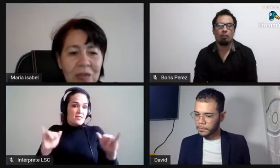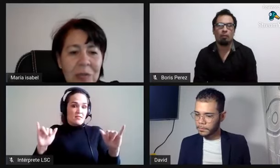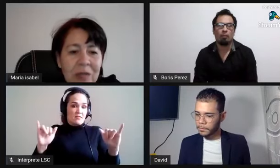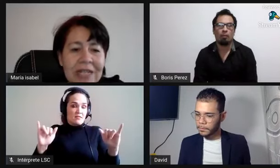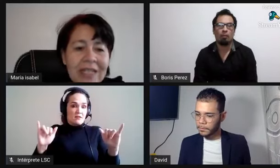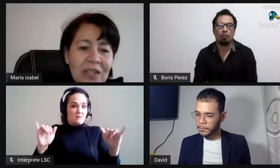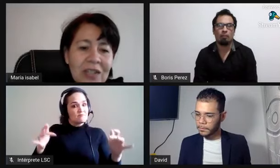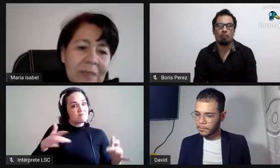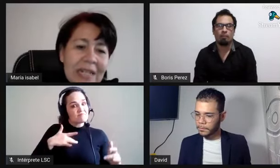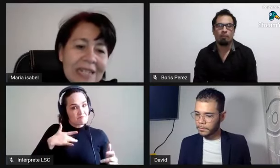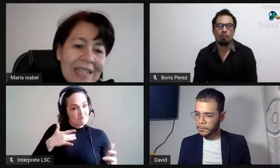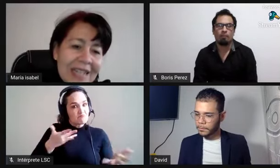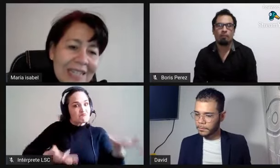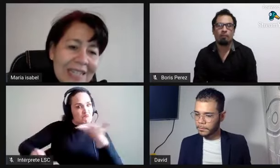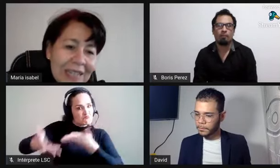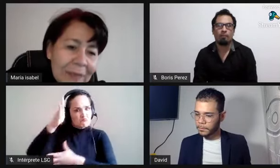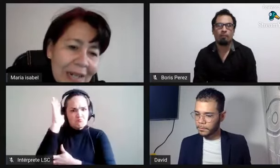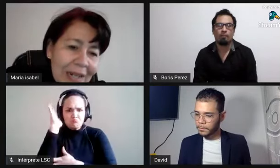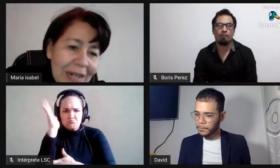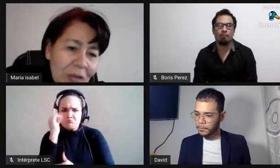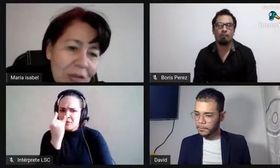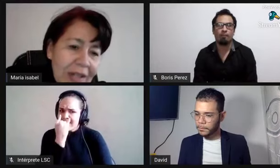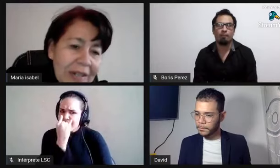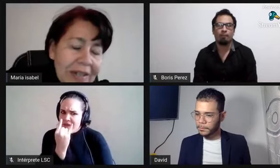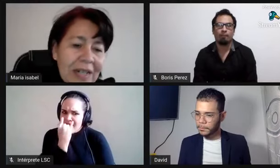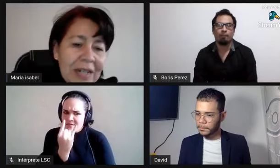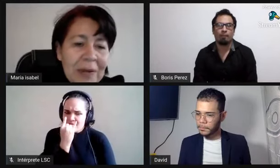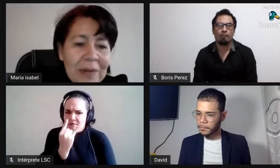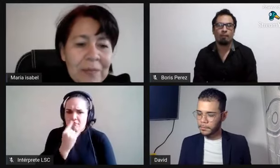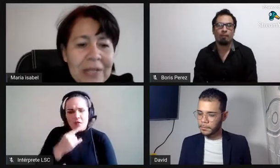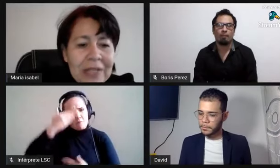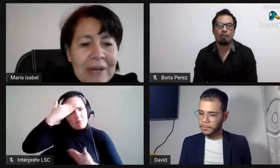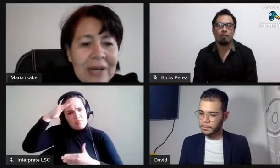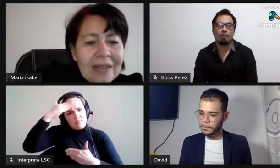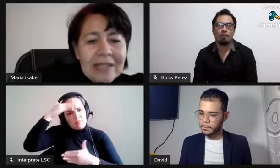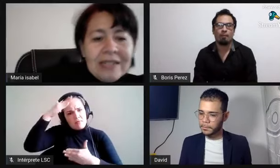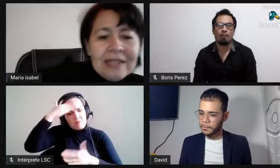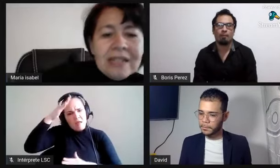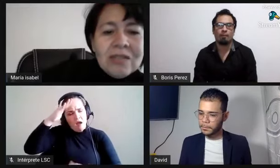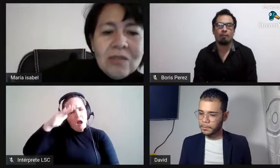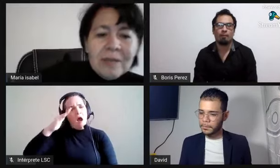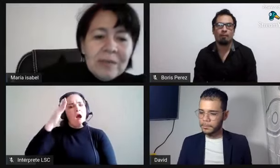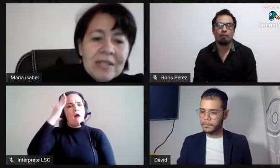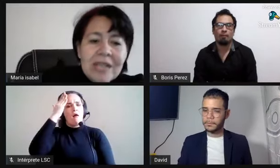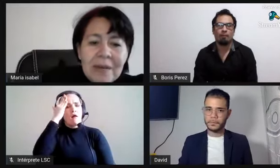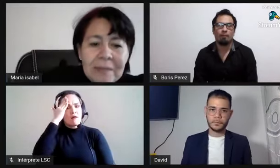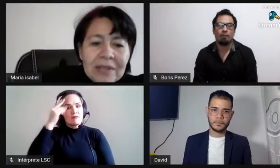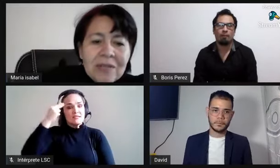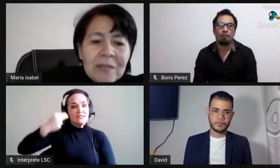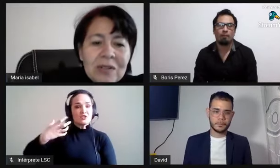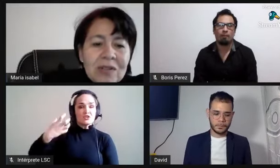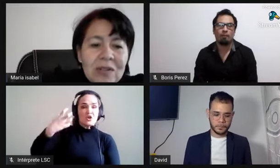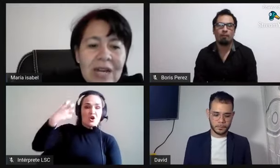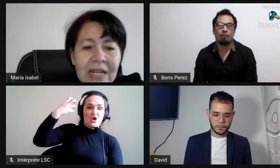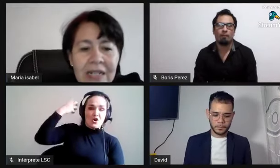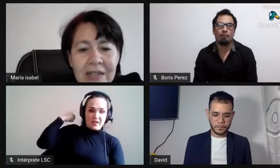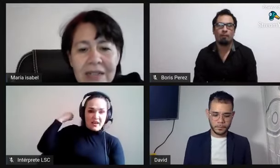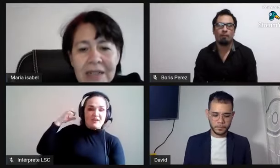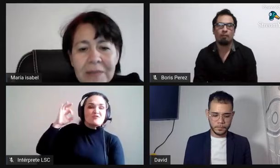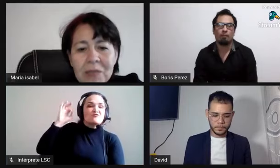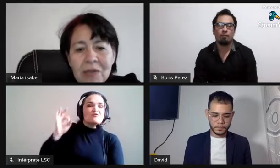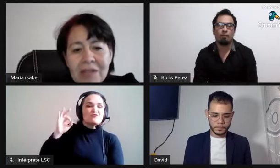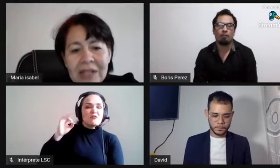que ha sido como una sesión bien interesante para conocer pues parte de esta historia, porque siempre son